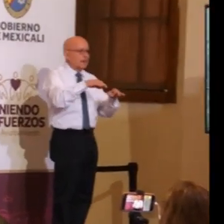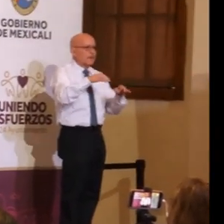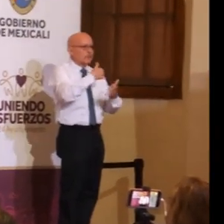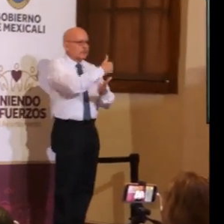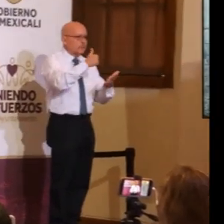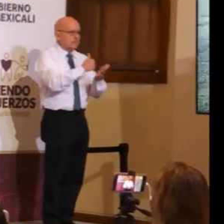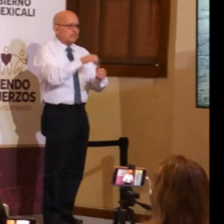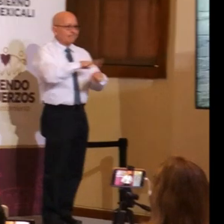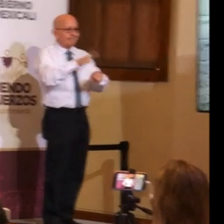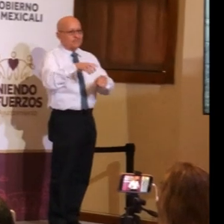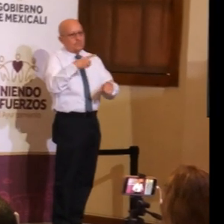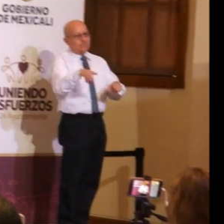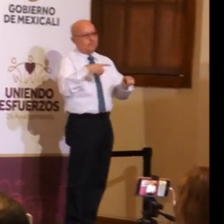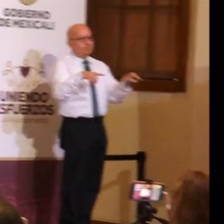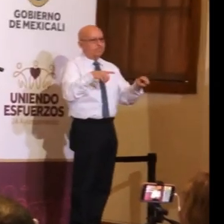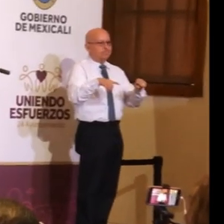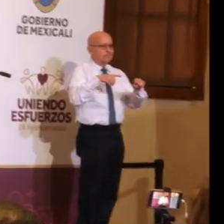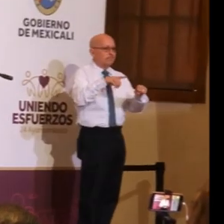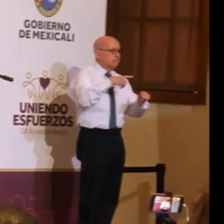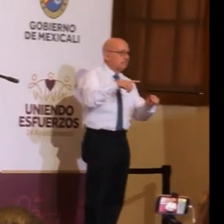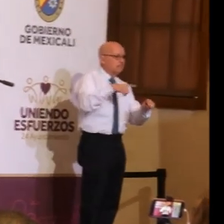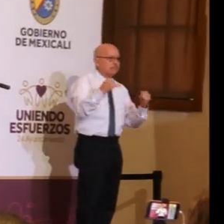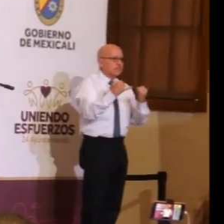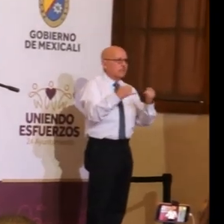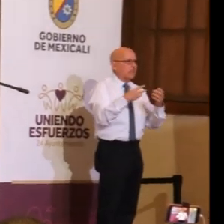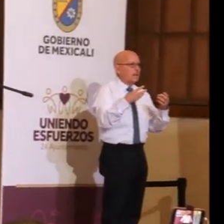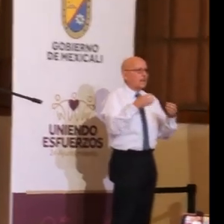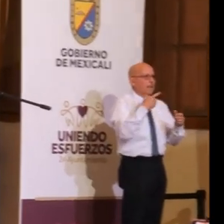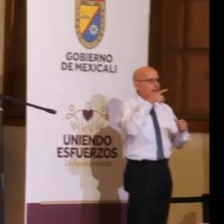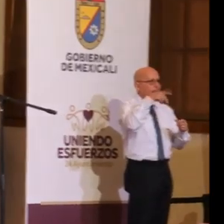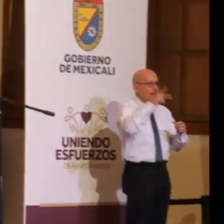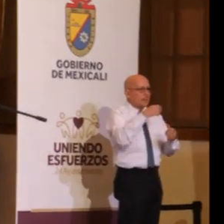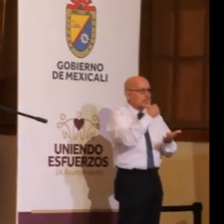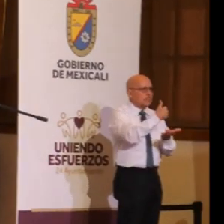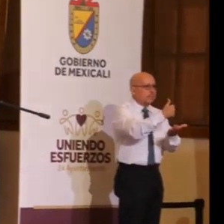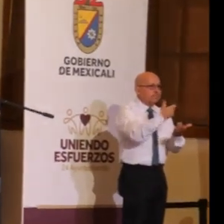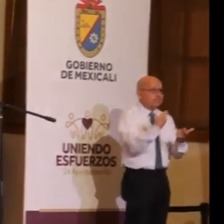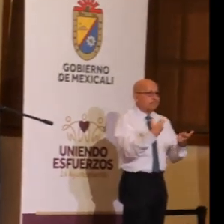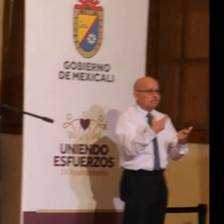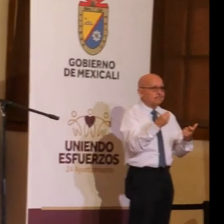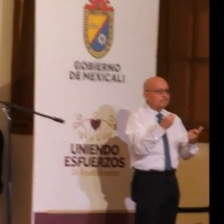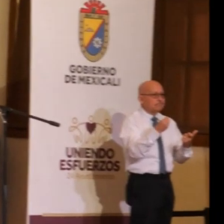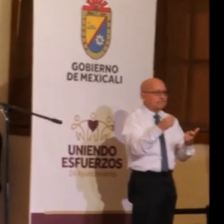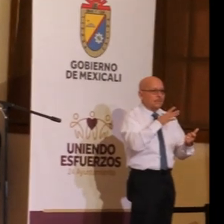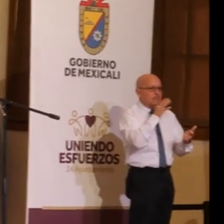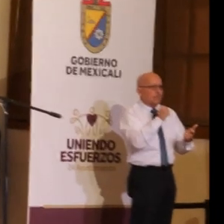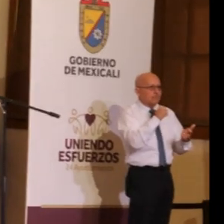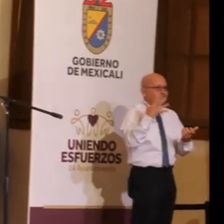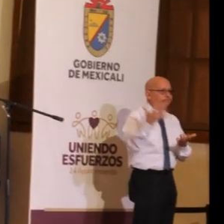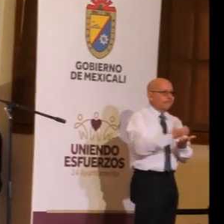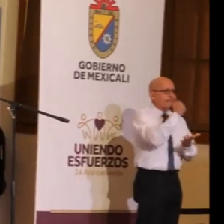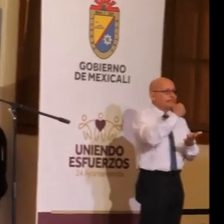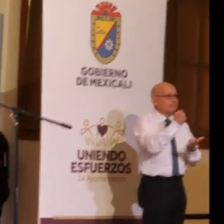qué? Porque pues el recurso no nos alcanza para llegar a todas las vialidades al mismo tiempo, y lo que estamos haciendo con estos